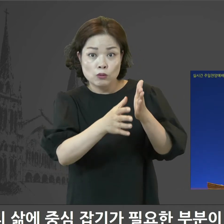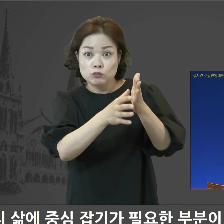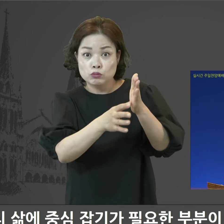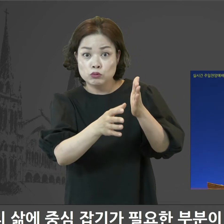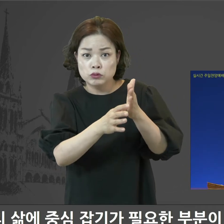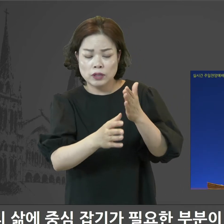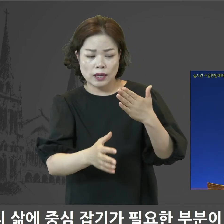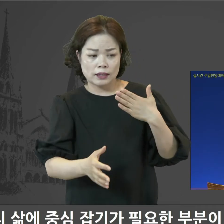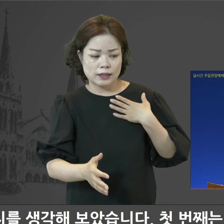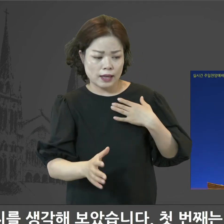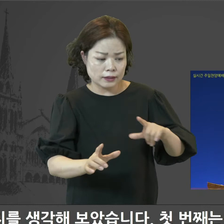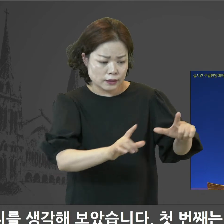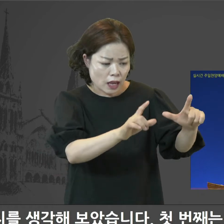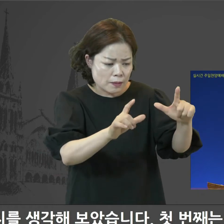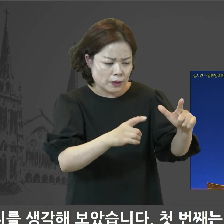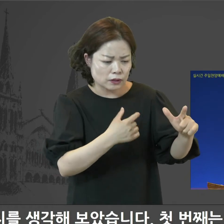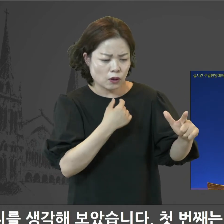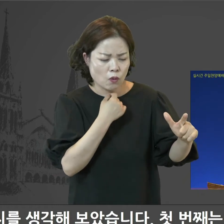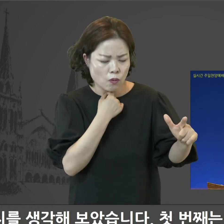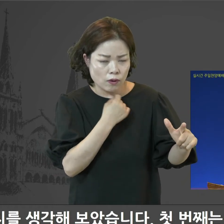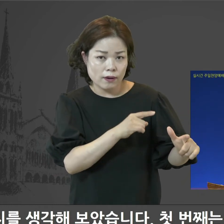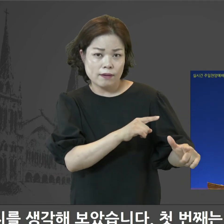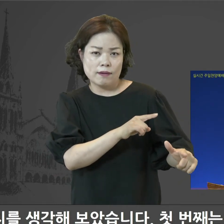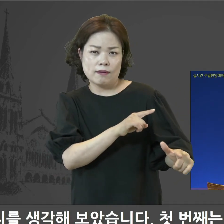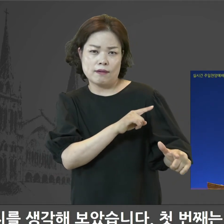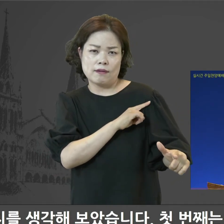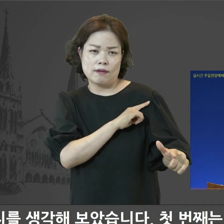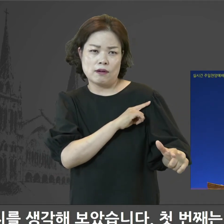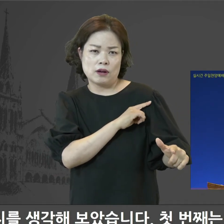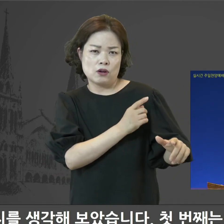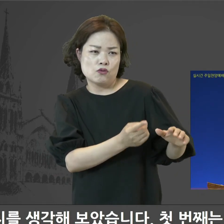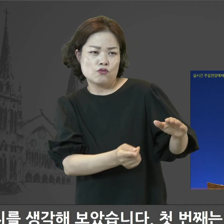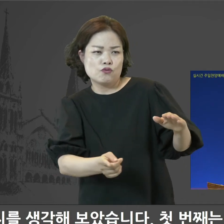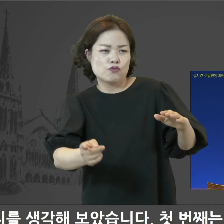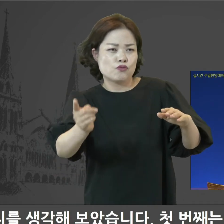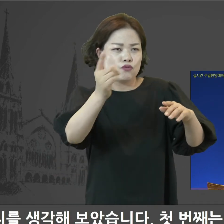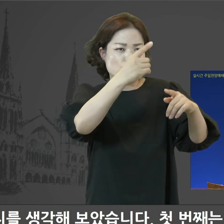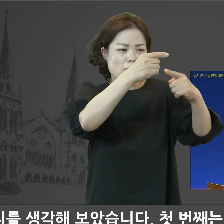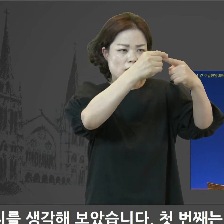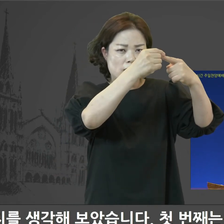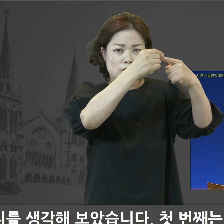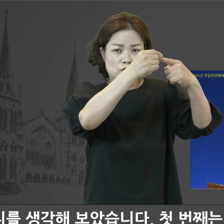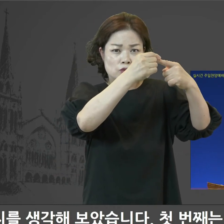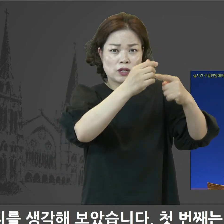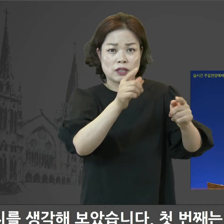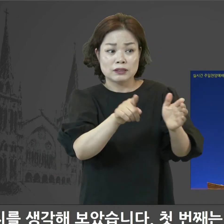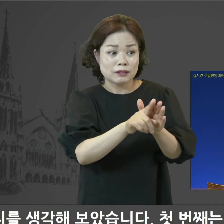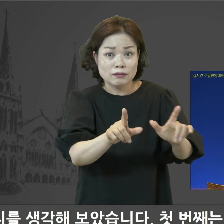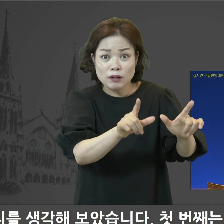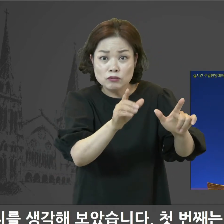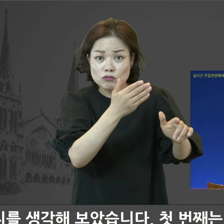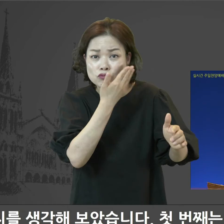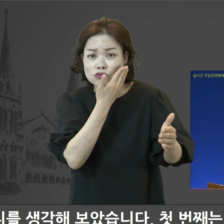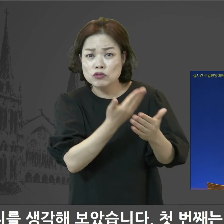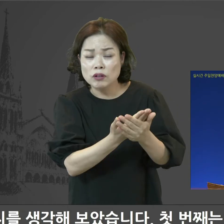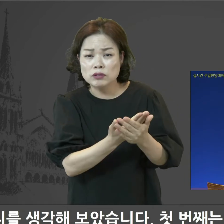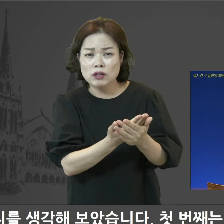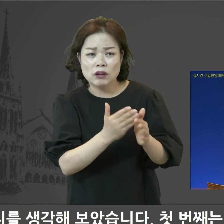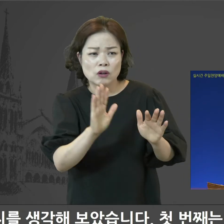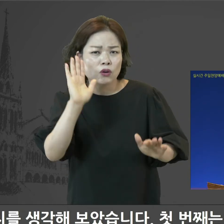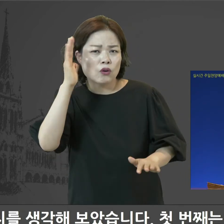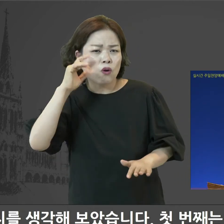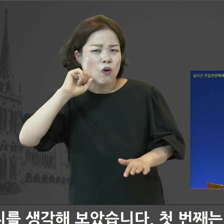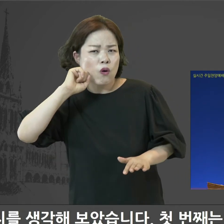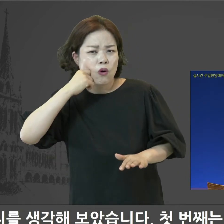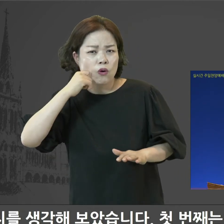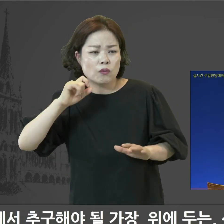물질을 내 삶에서 추구해야 될 가장 위에 두는, 신앙생활도 중요하지만 요즘같이 어려운